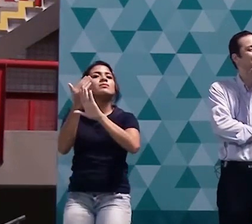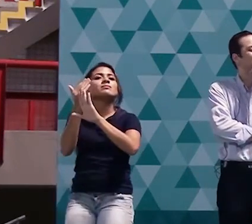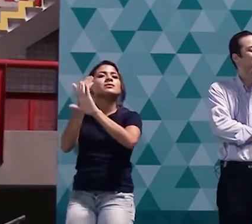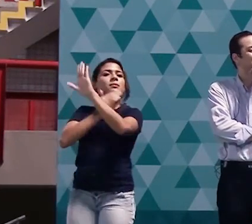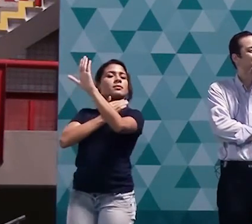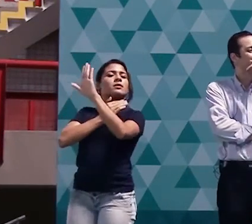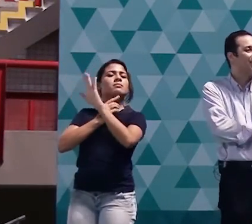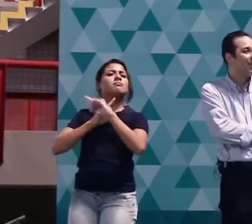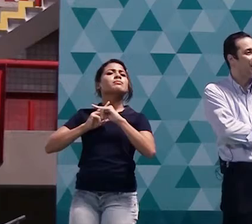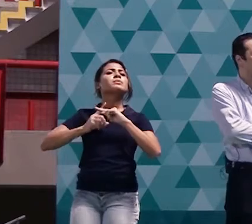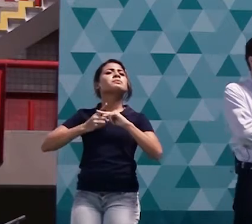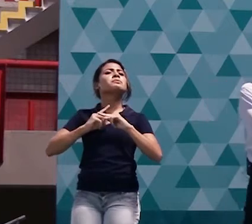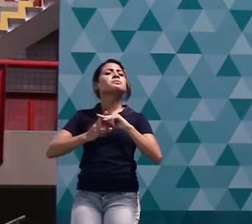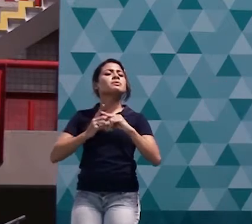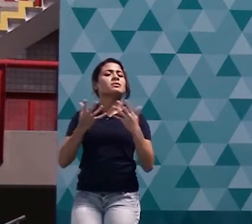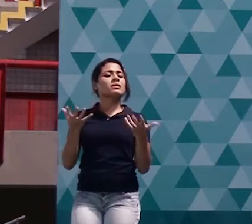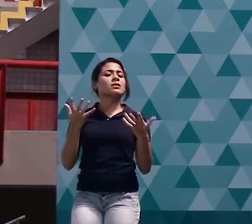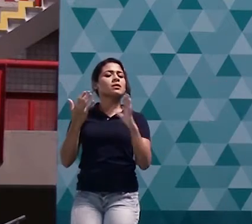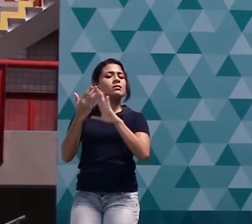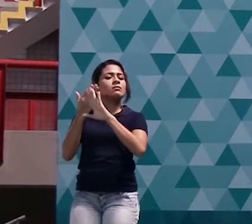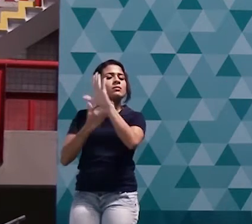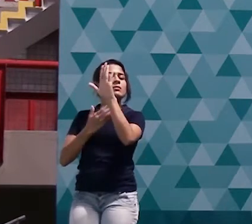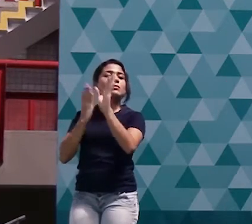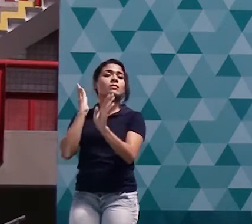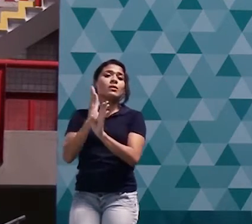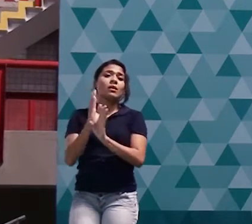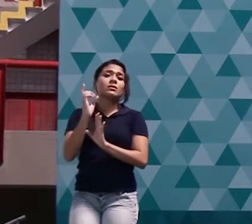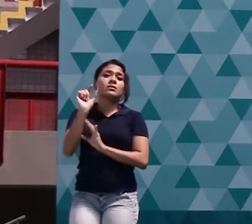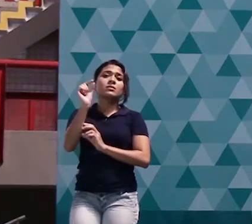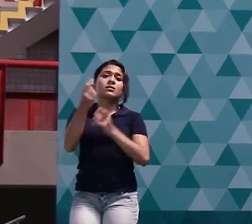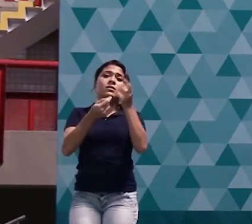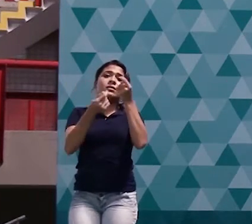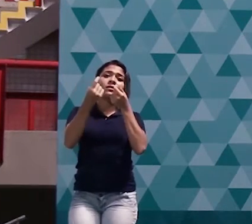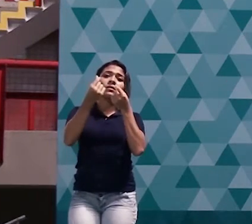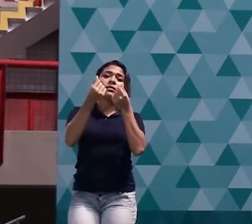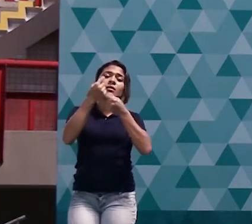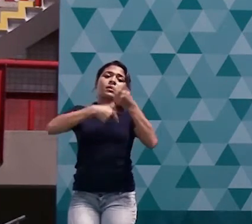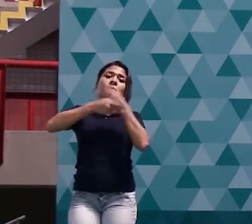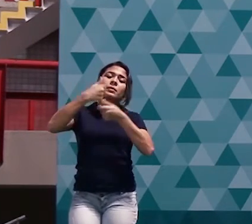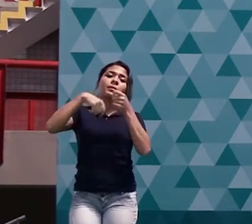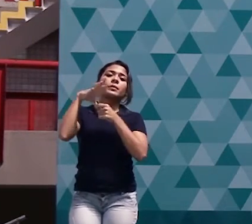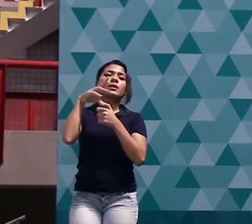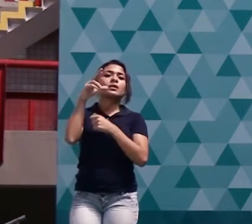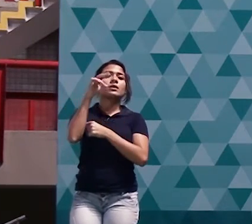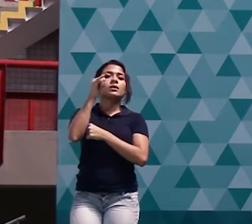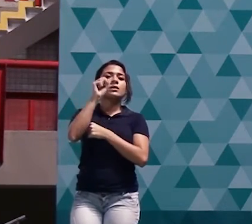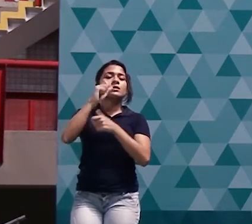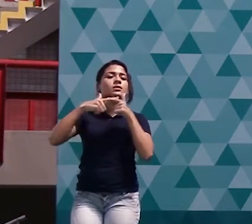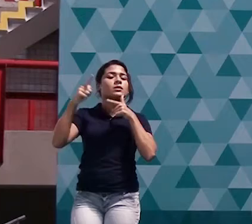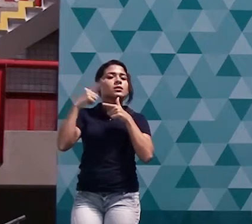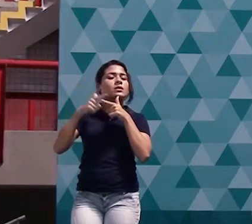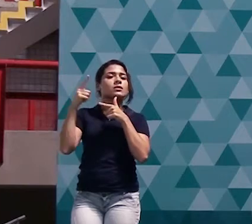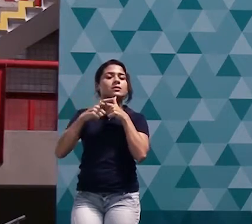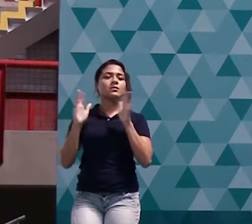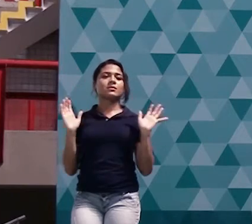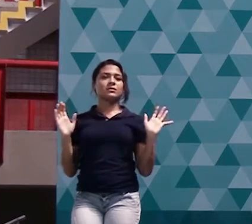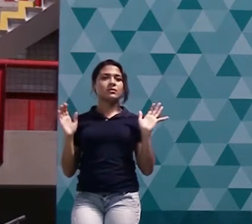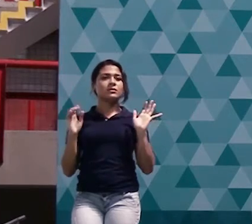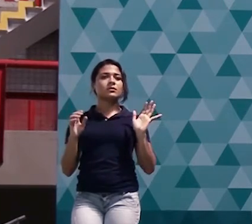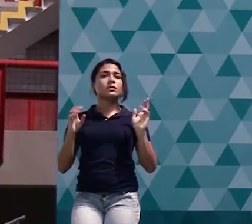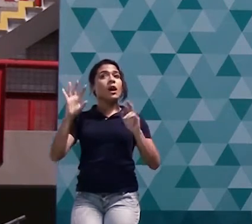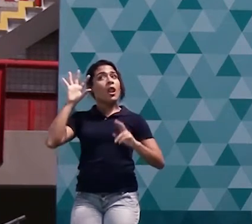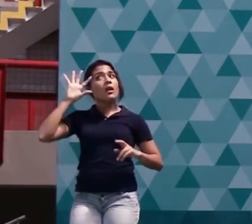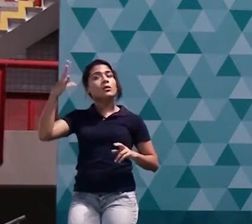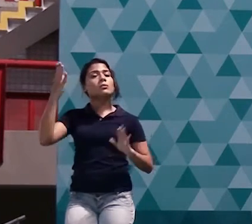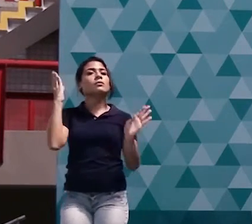quê, hein? Cara, crise econômica. Toda revolta acontece por causa de crise econômica.